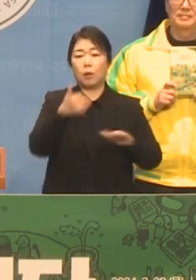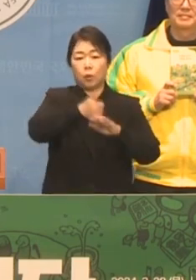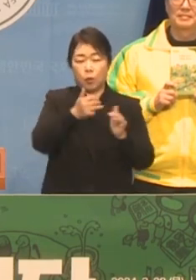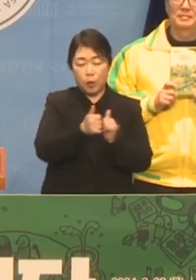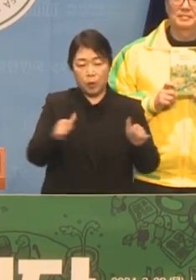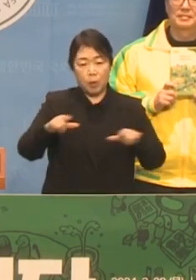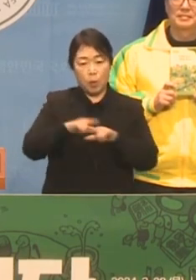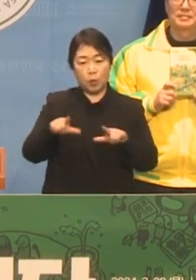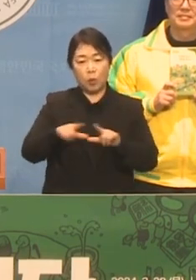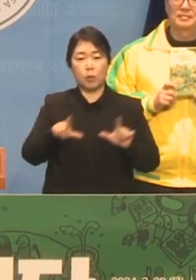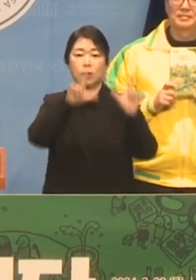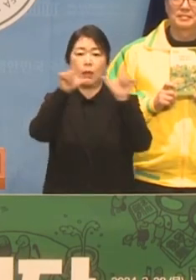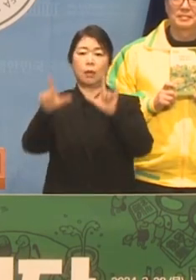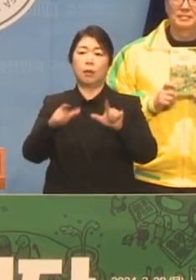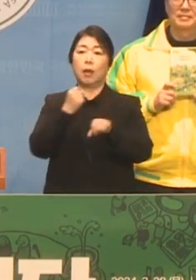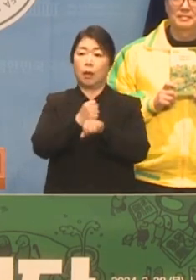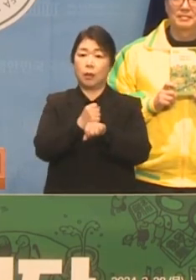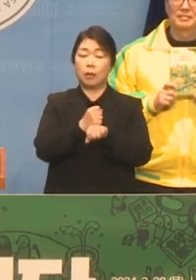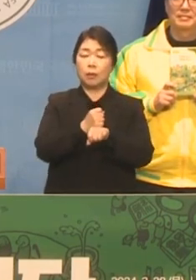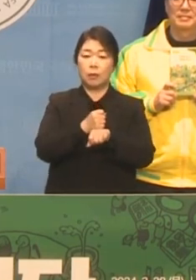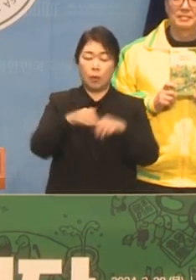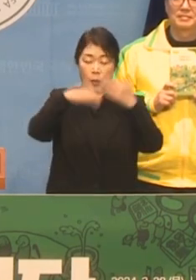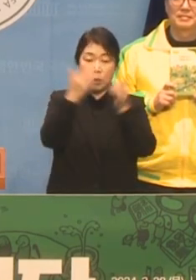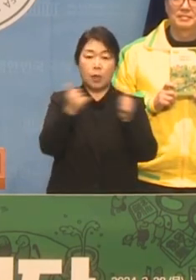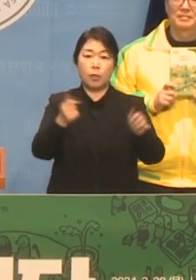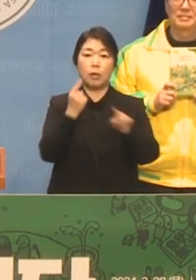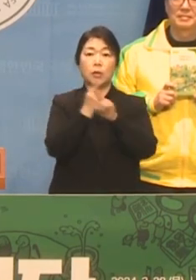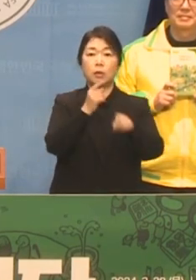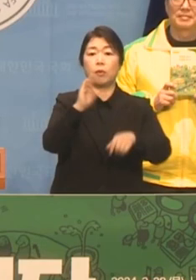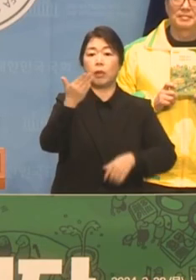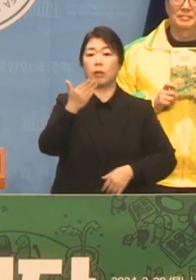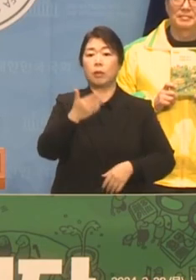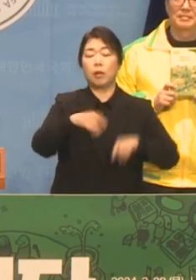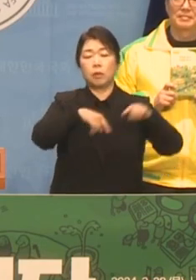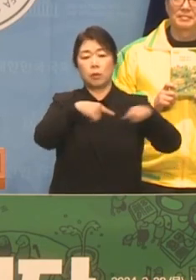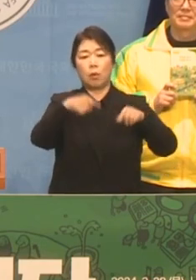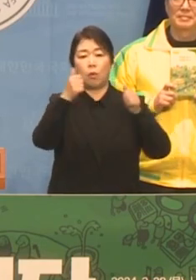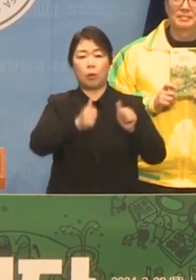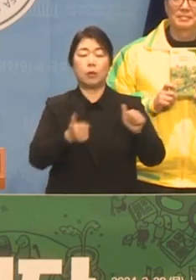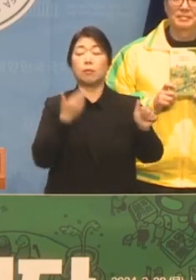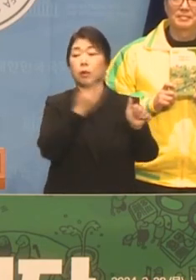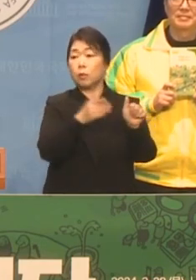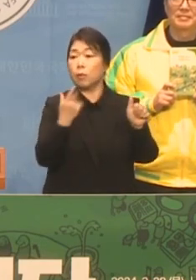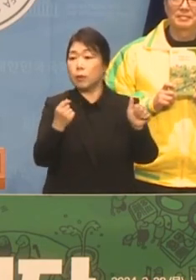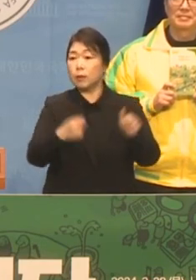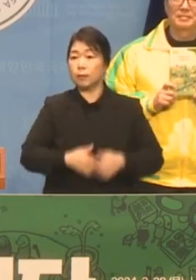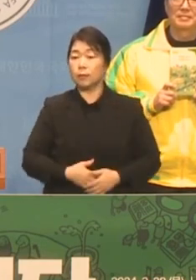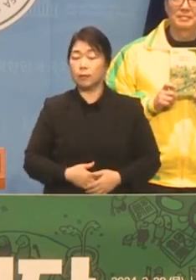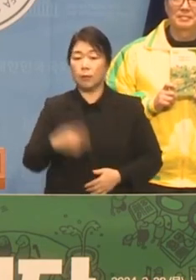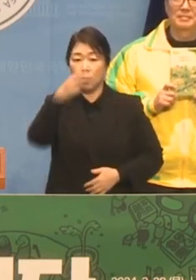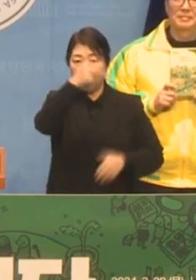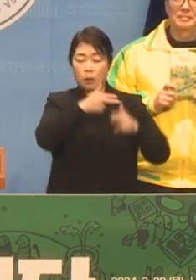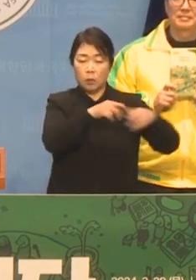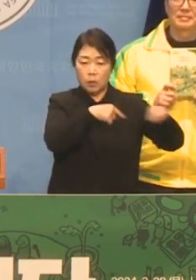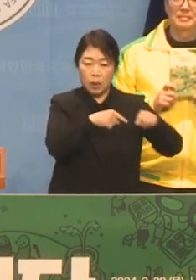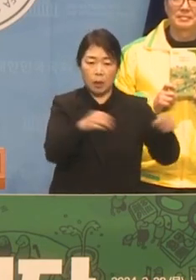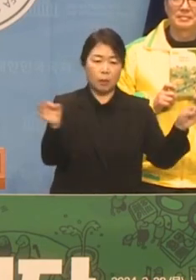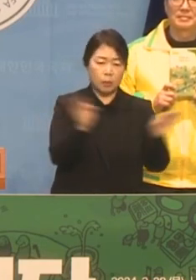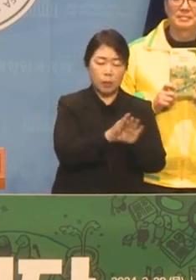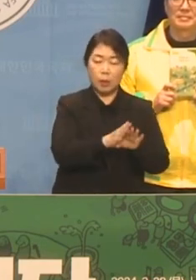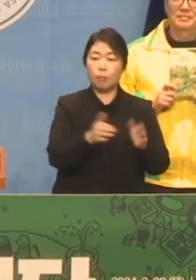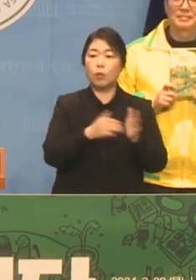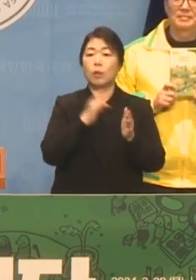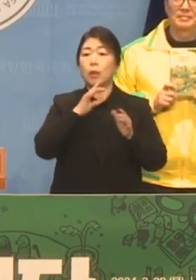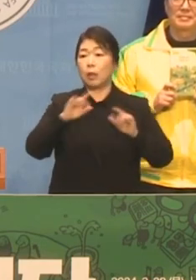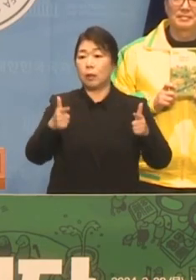보통의 일상을 살아가는 시민들이 승리하는 정권 심판이 합니다 검찰 독재 청산 아니라